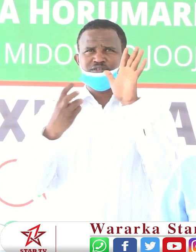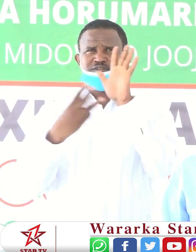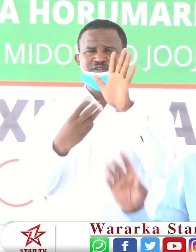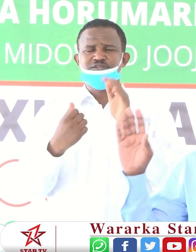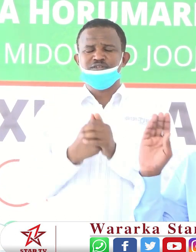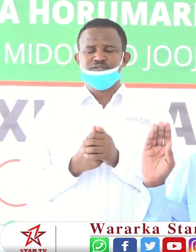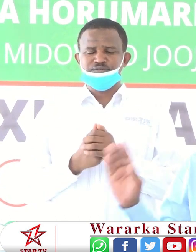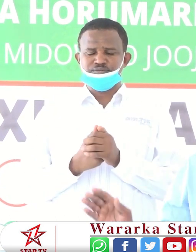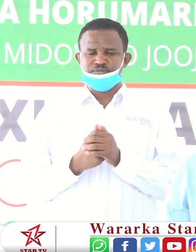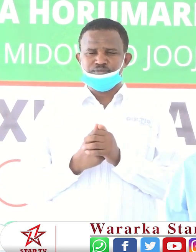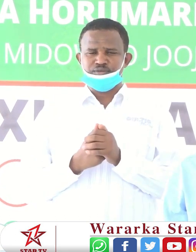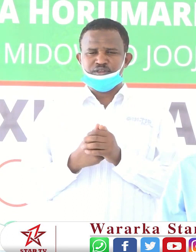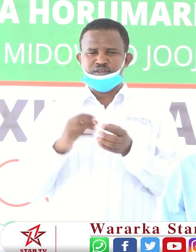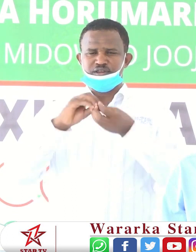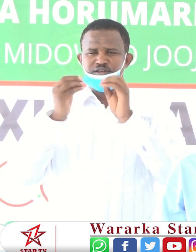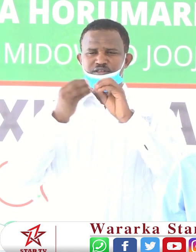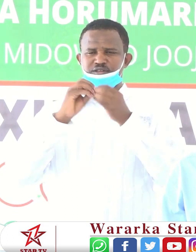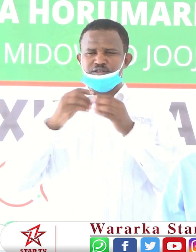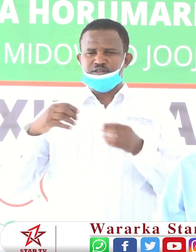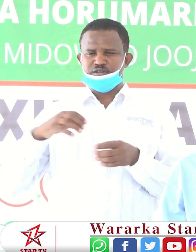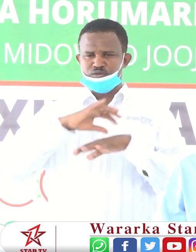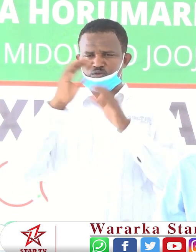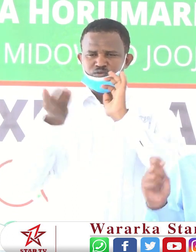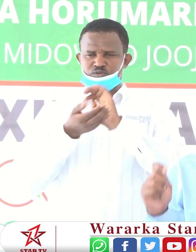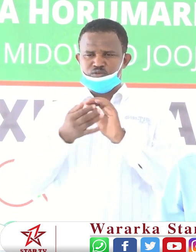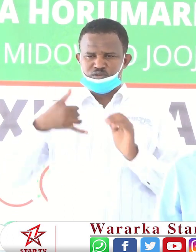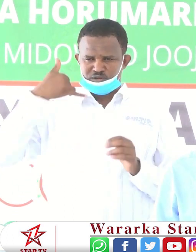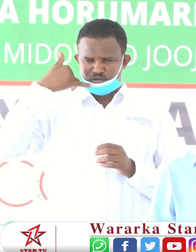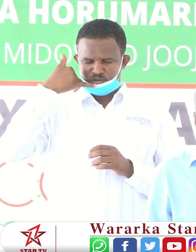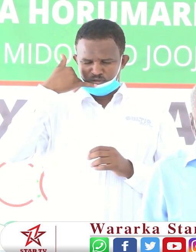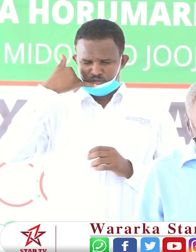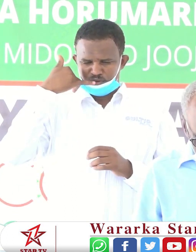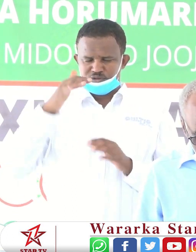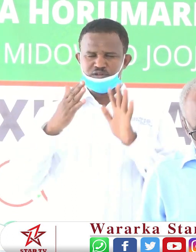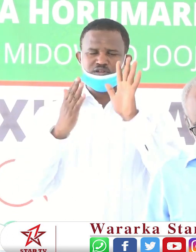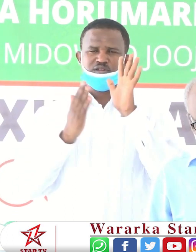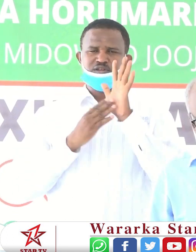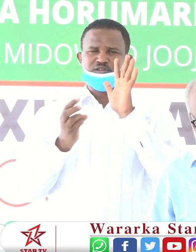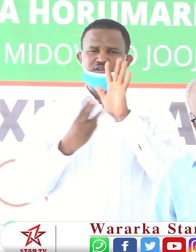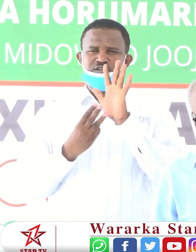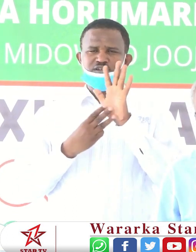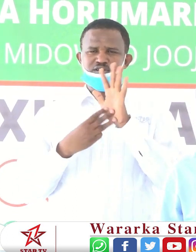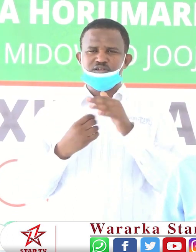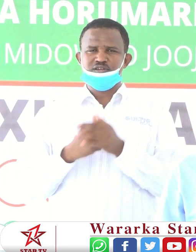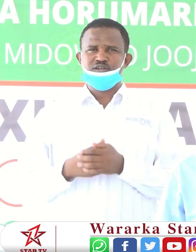tirada guud ee la soo hadashay call centerkan meesha lala soo hadlay 998 waxa weeye